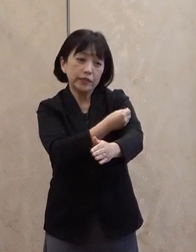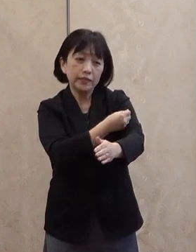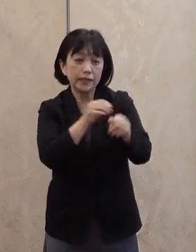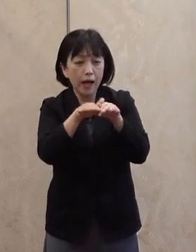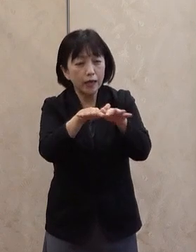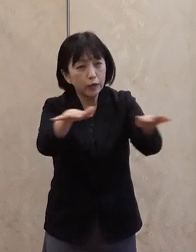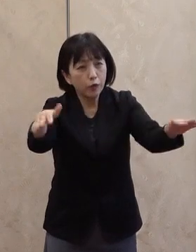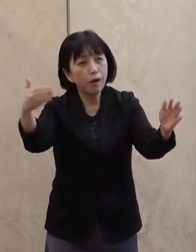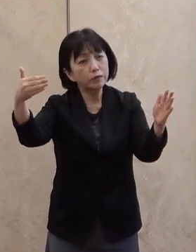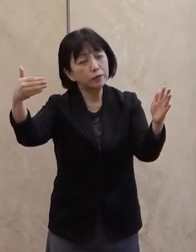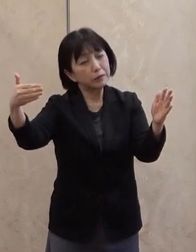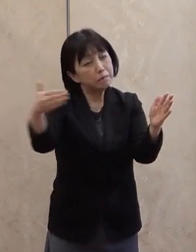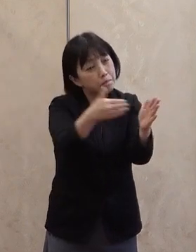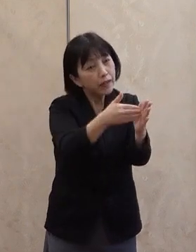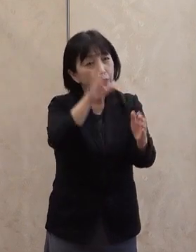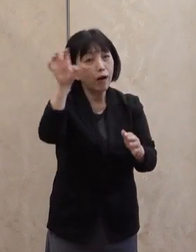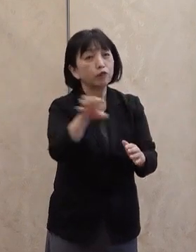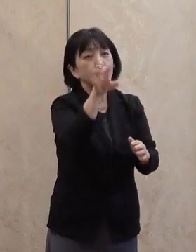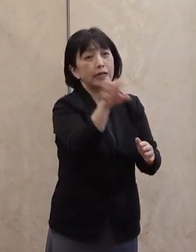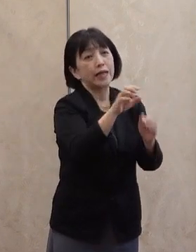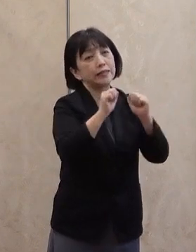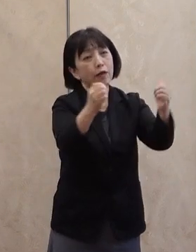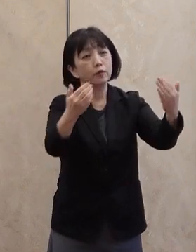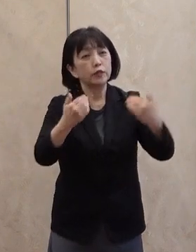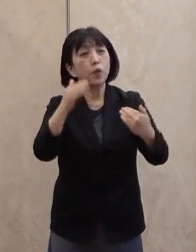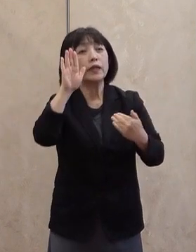ければならないという認識で、